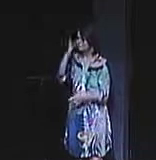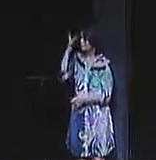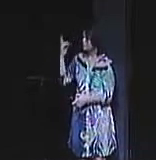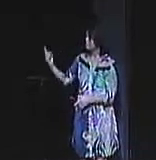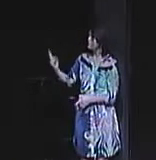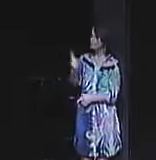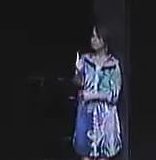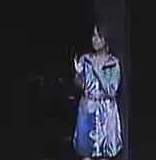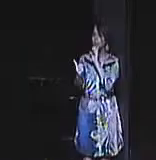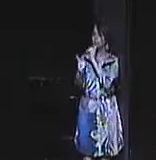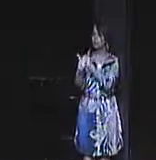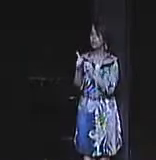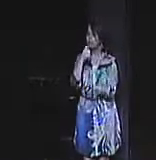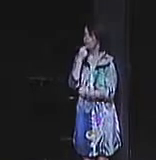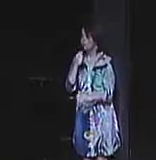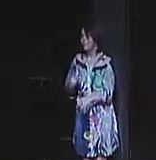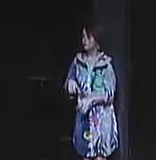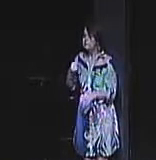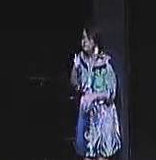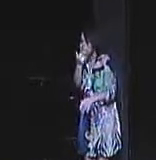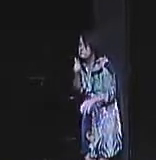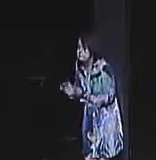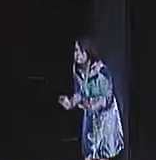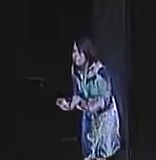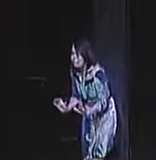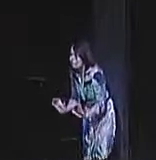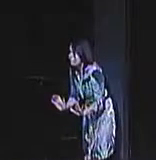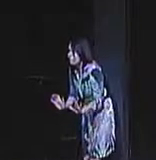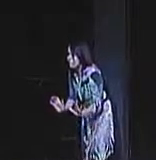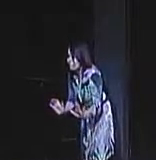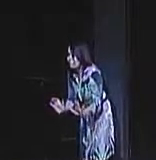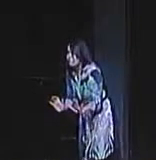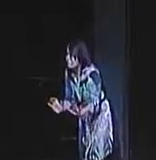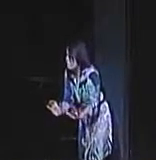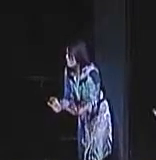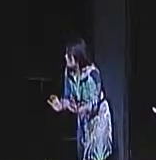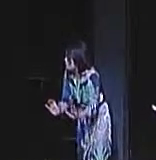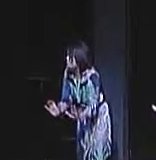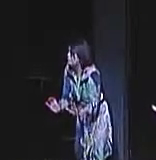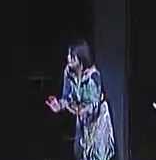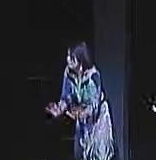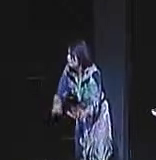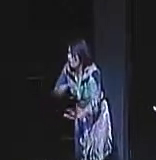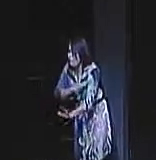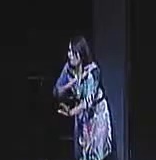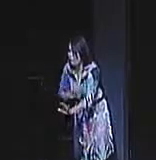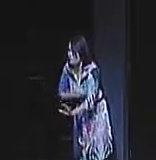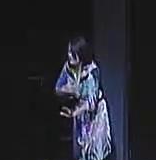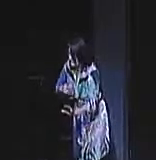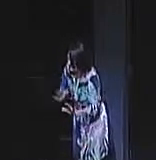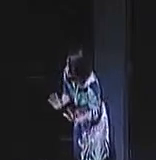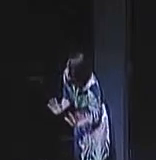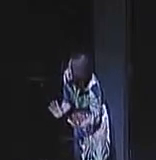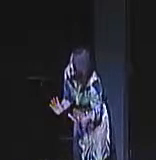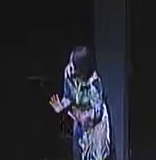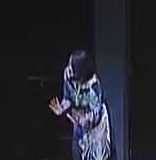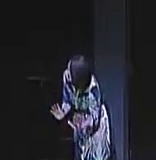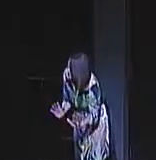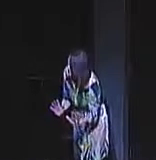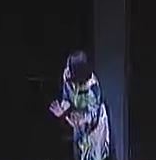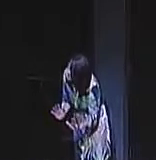rua e empurrando o carro o rando carro aquela força fazendo aquela força me de fora do carro e